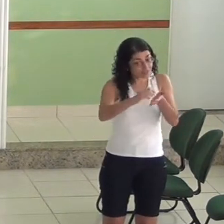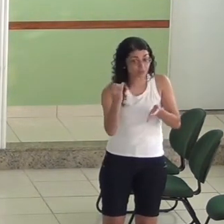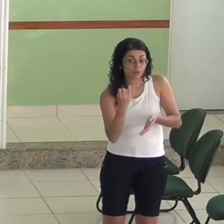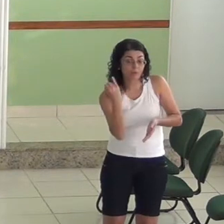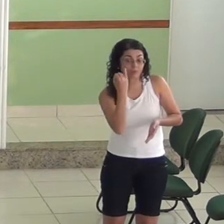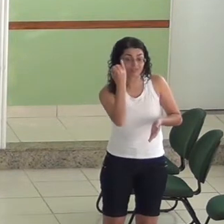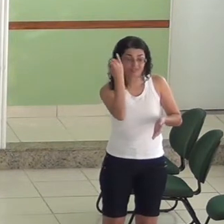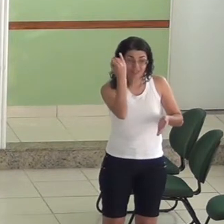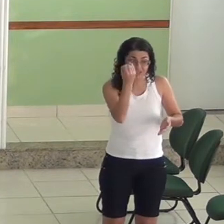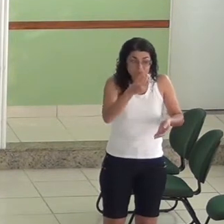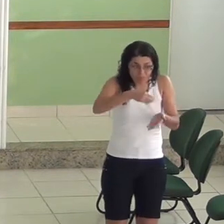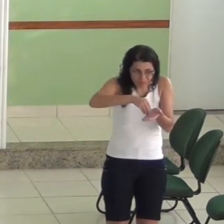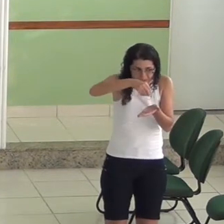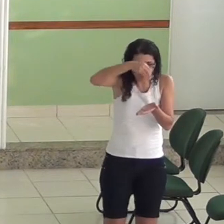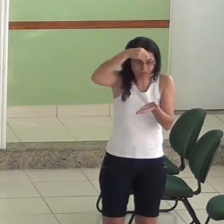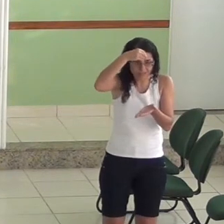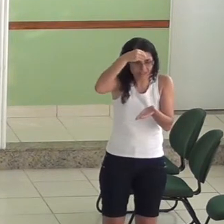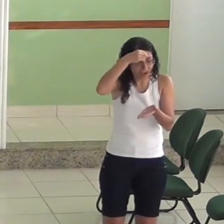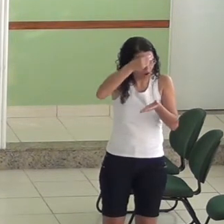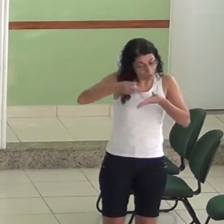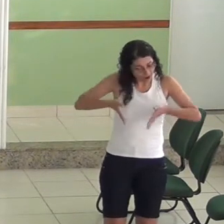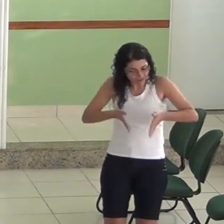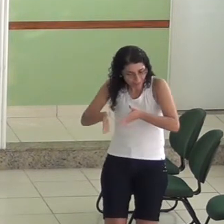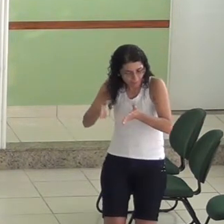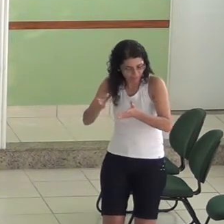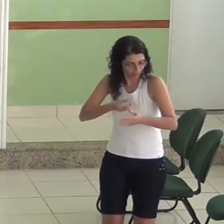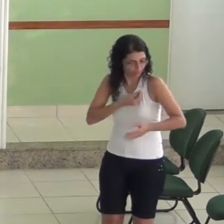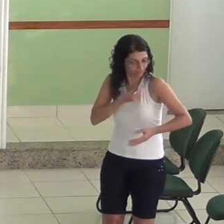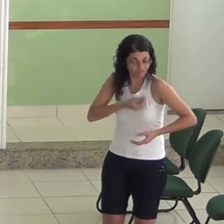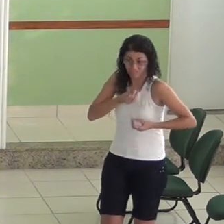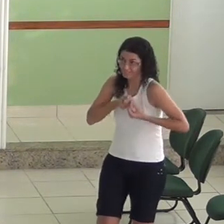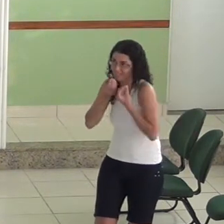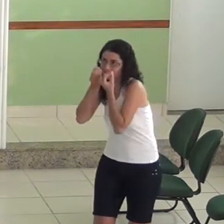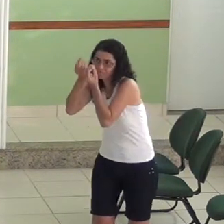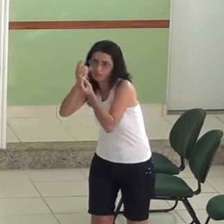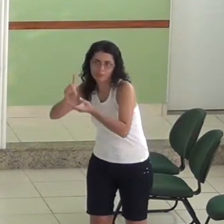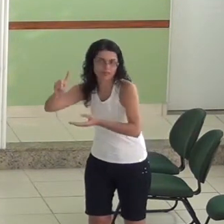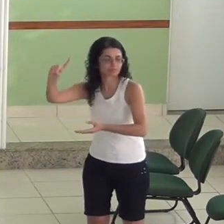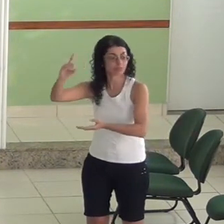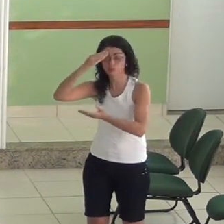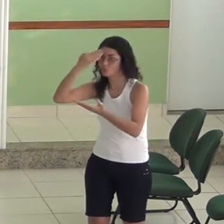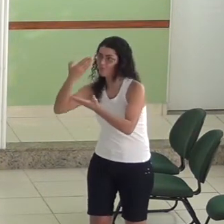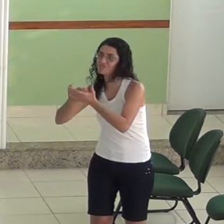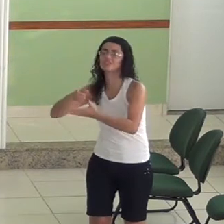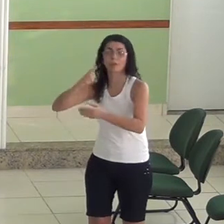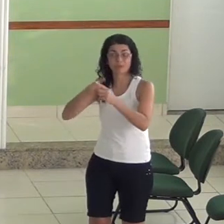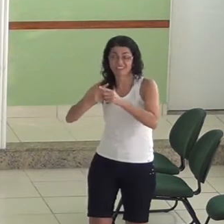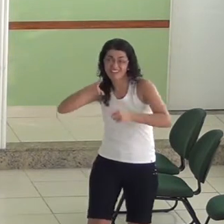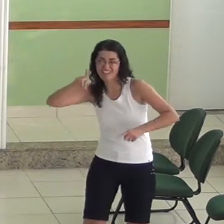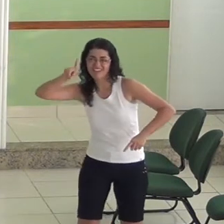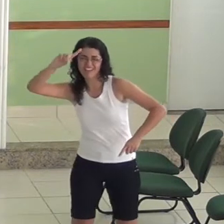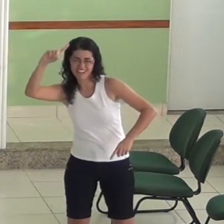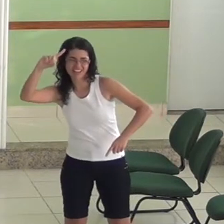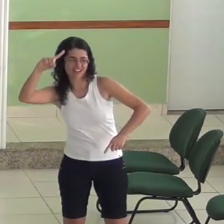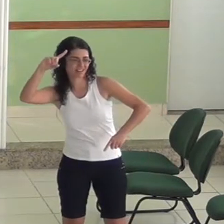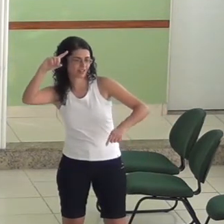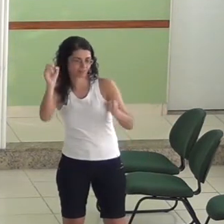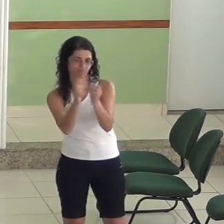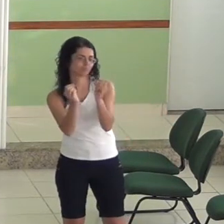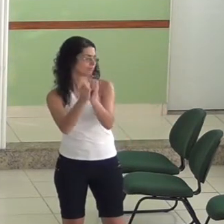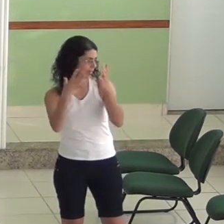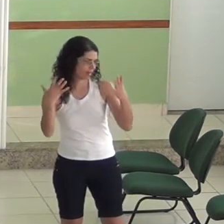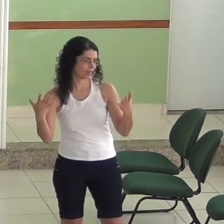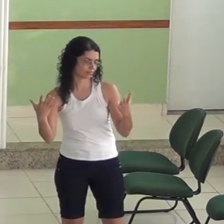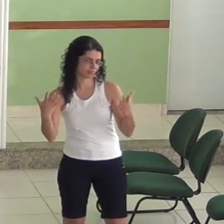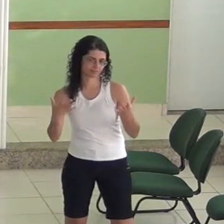nossa semana. Entregue o seu caminho ao Senhor, confie nele e ele agirá. Então deixa no comando de Deus que tudo dá